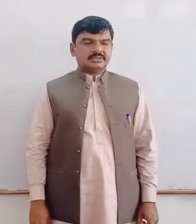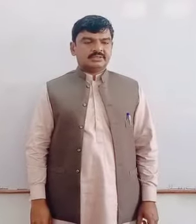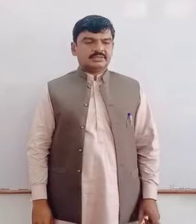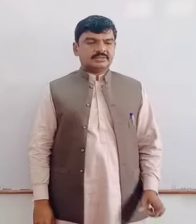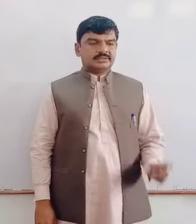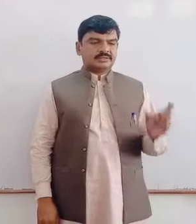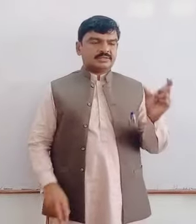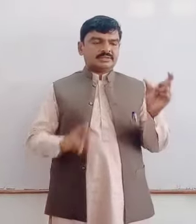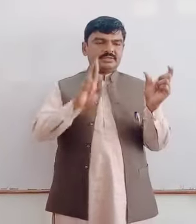रबीउल सानी,